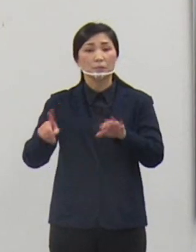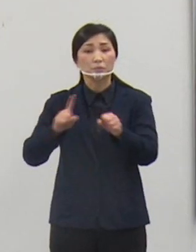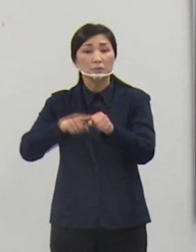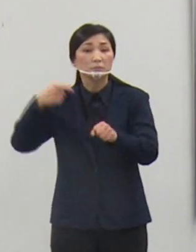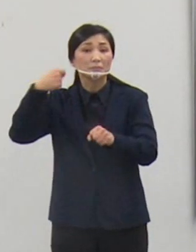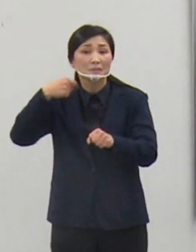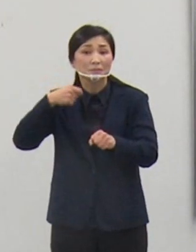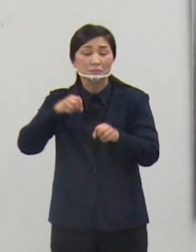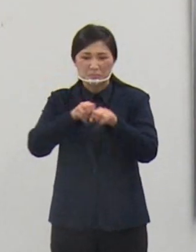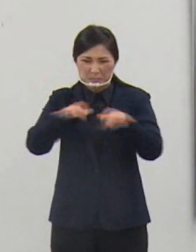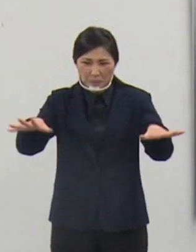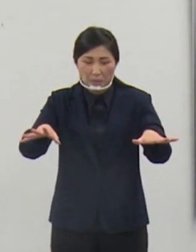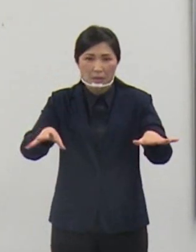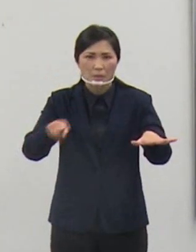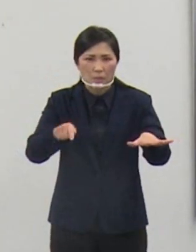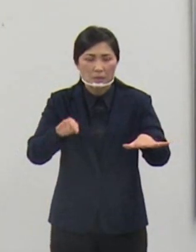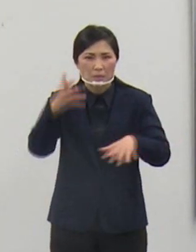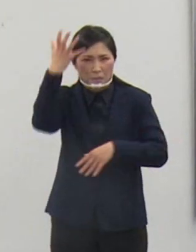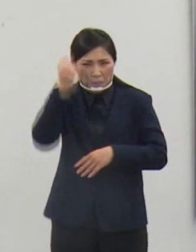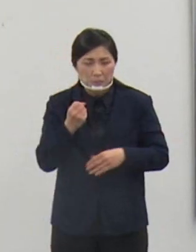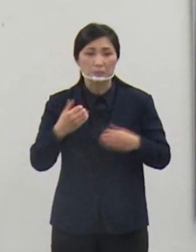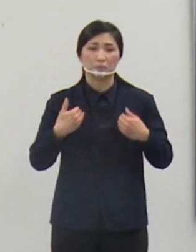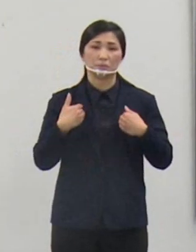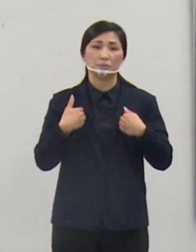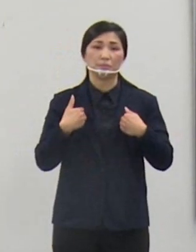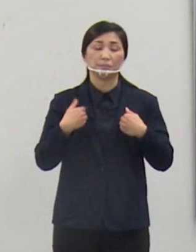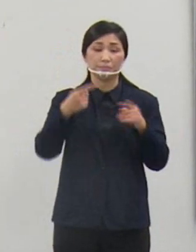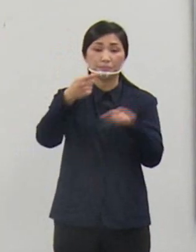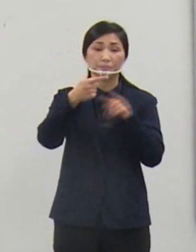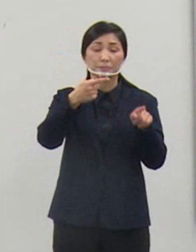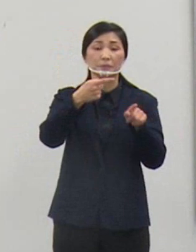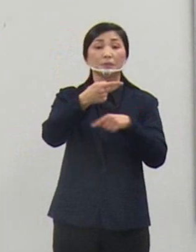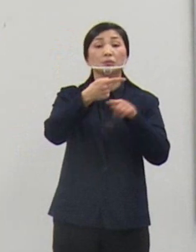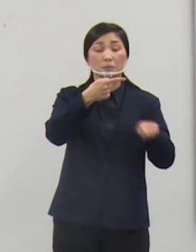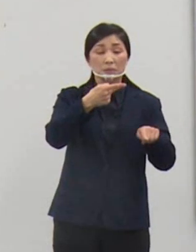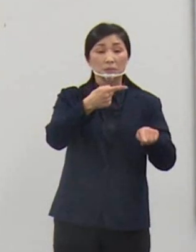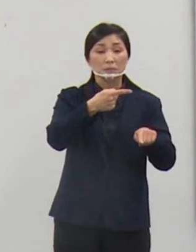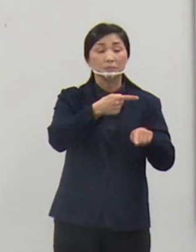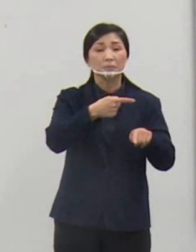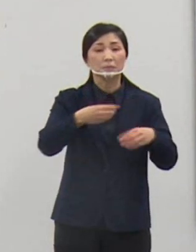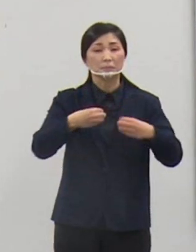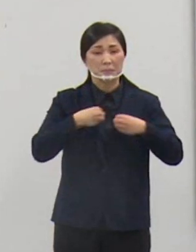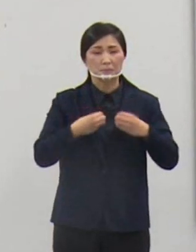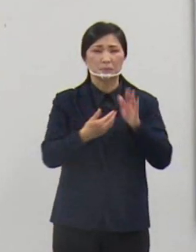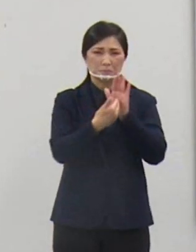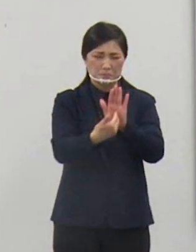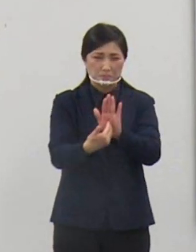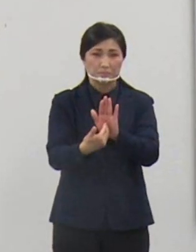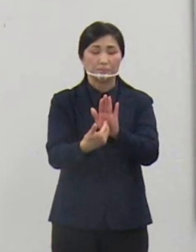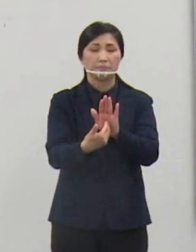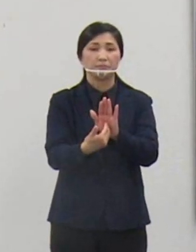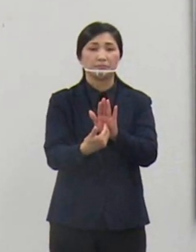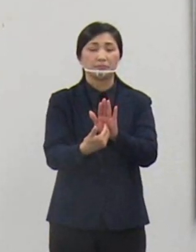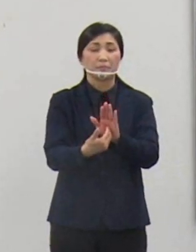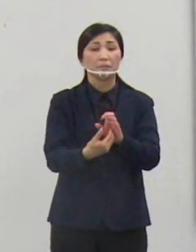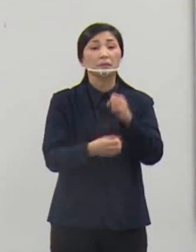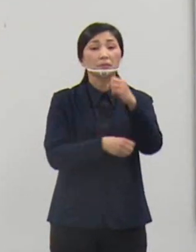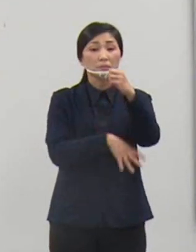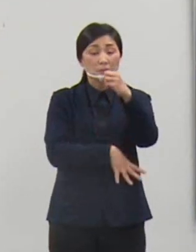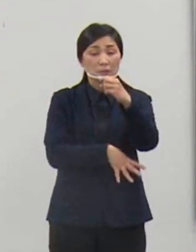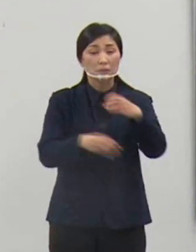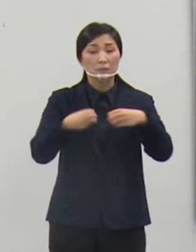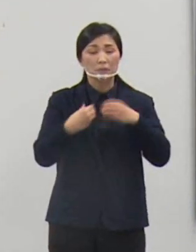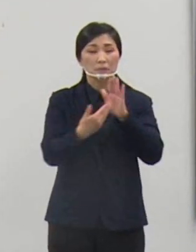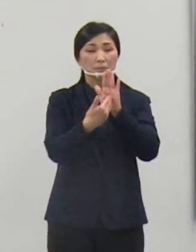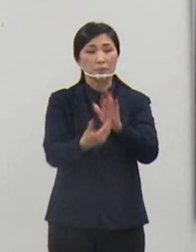ることなく、県民お一人お一人が感染しない、感染させないということを意識し、基本的な感染防止対策